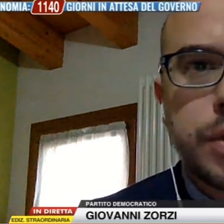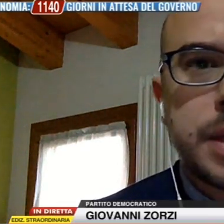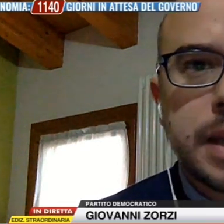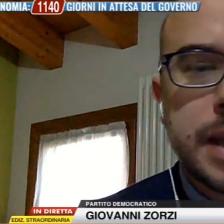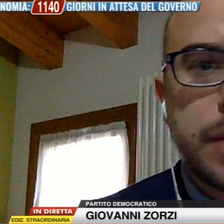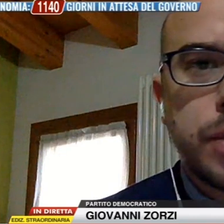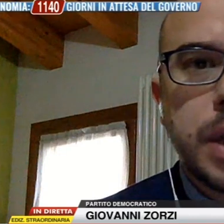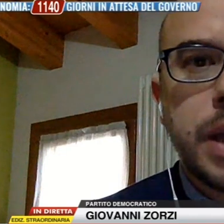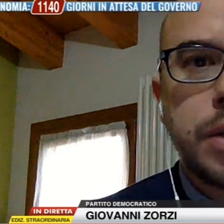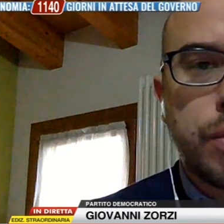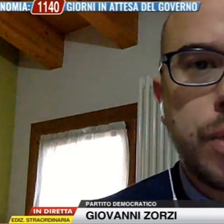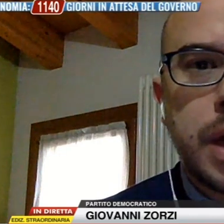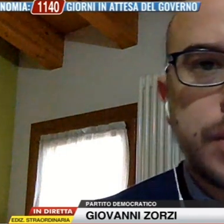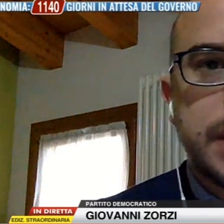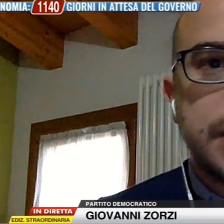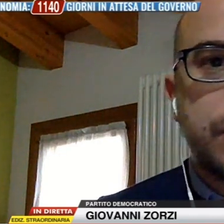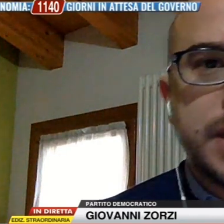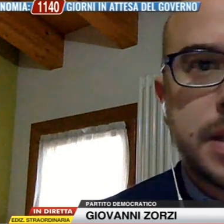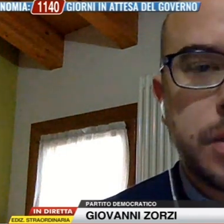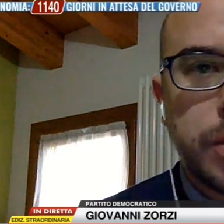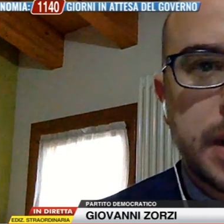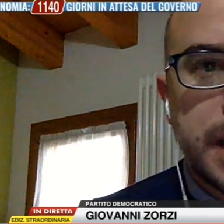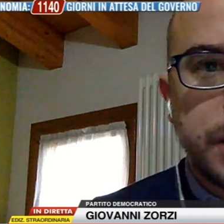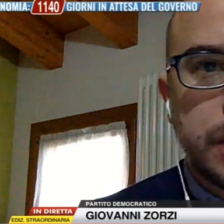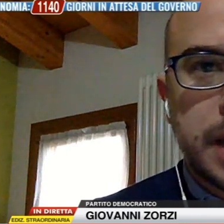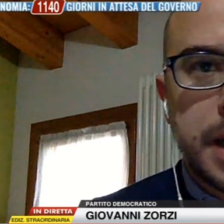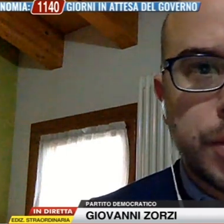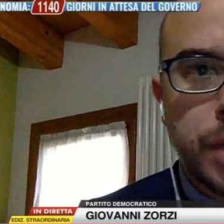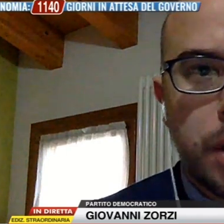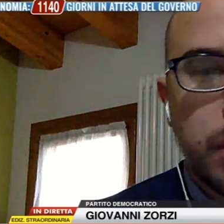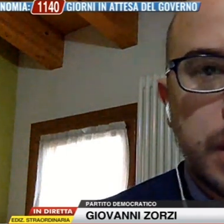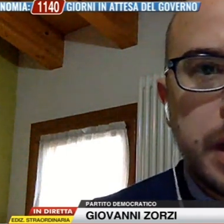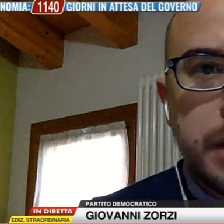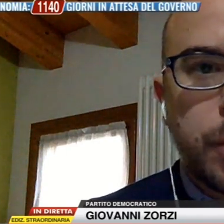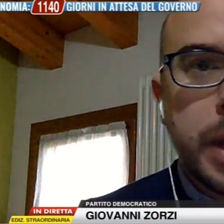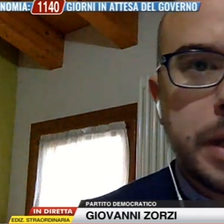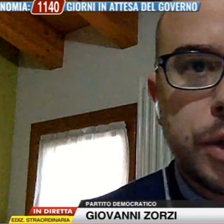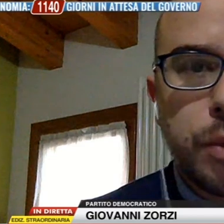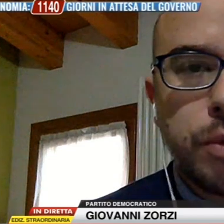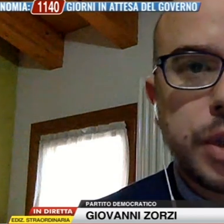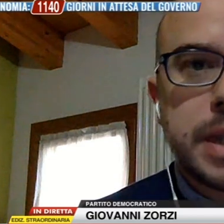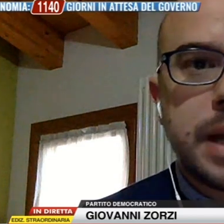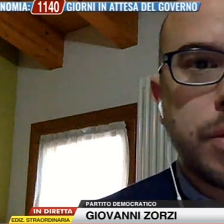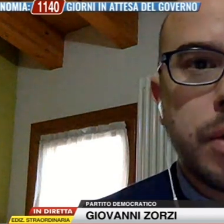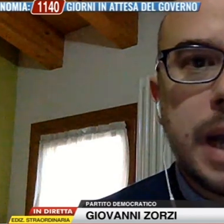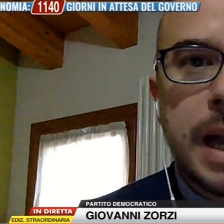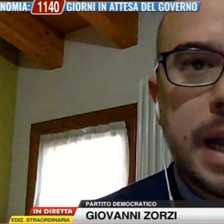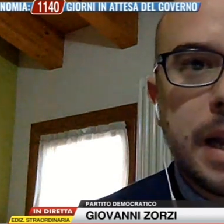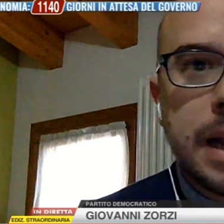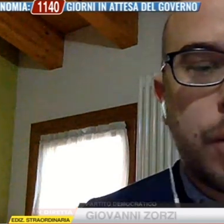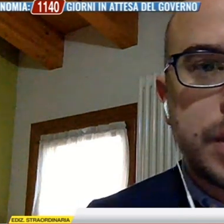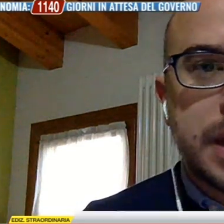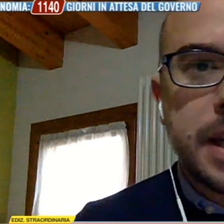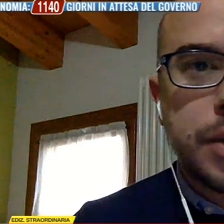quando si è trattato di introdurre le cosiddette zonizzazioni tra le regioni, no? Per cui a un certo punto c'è stato